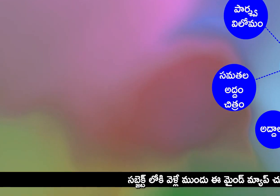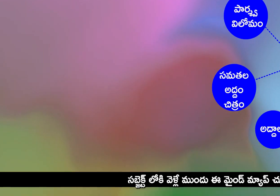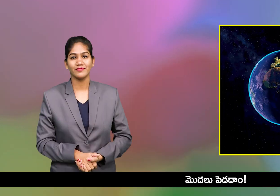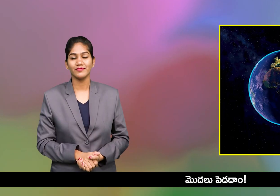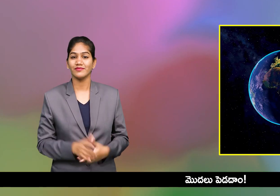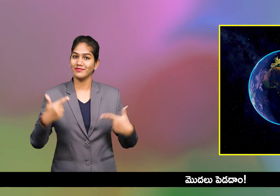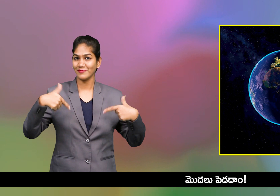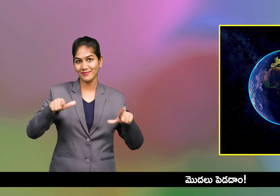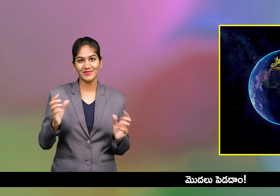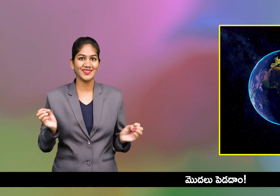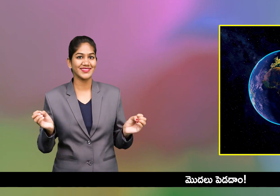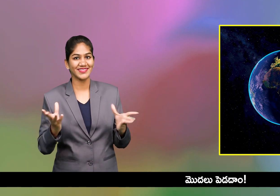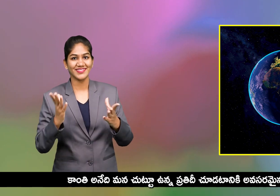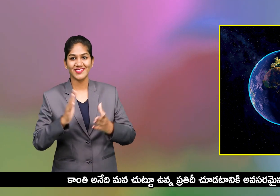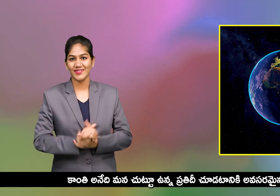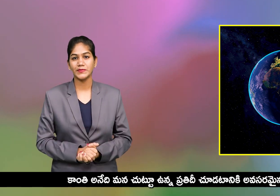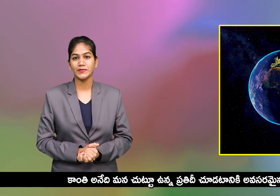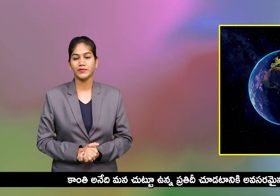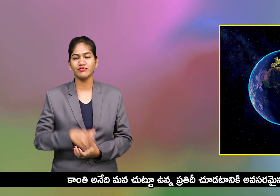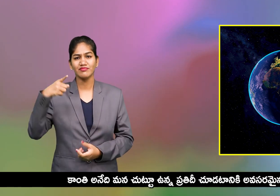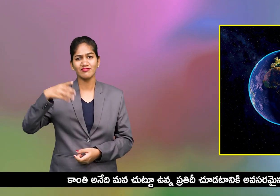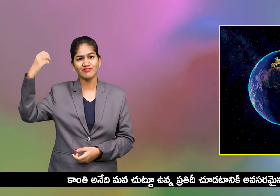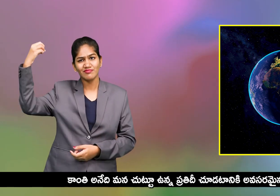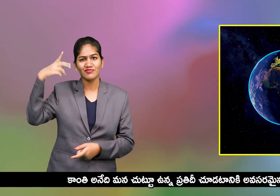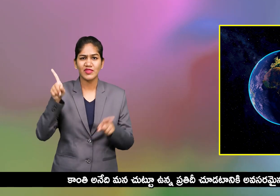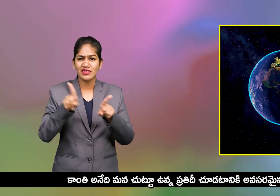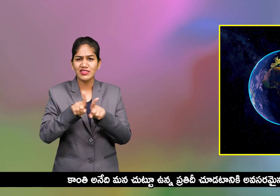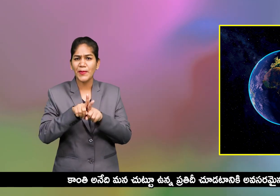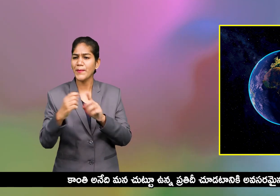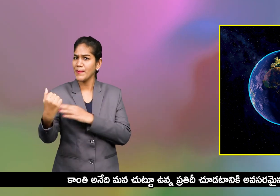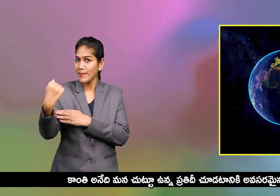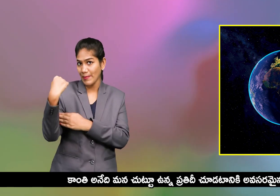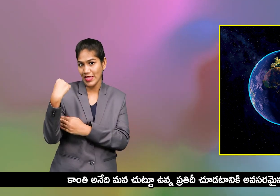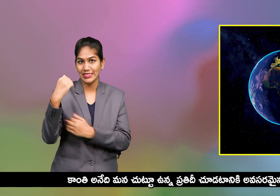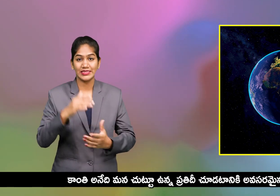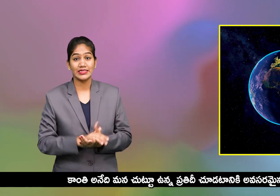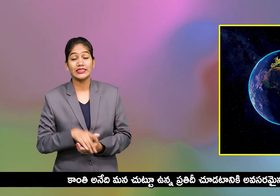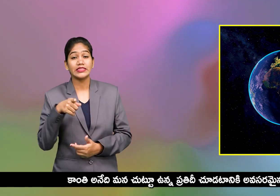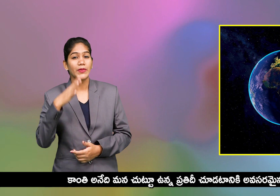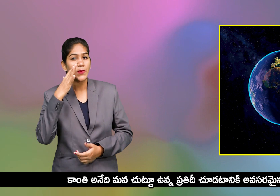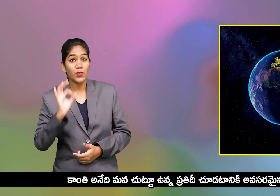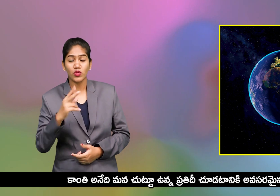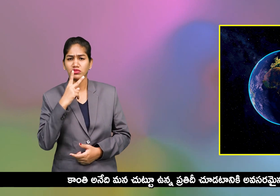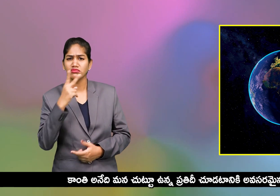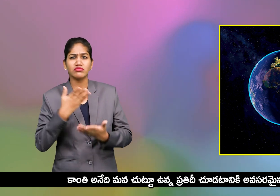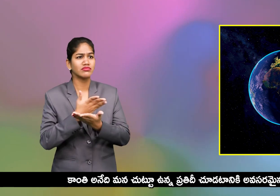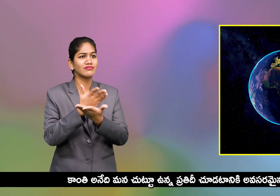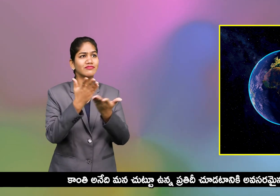మొదలు పెడదాం. కాంతి అనేది మన చుట్టూ ఉన్న ప్రతిదీ చూడడానికి అవసరమైన శక్తి యొక్క ఒక